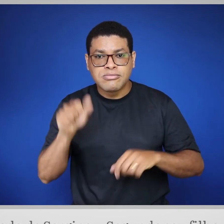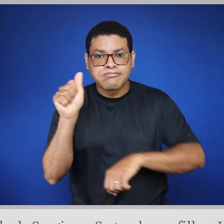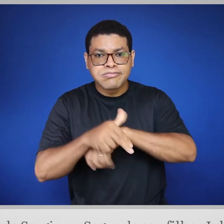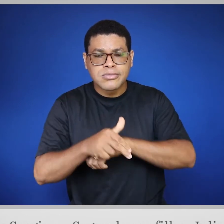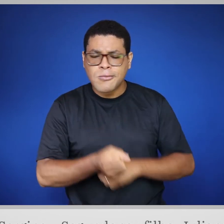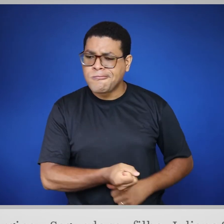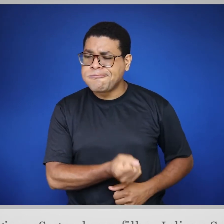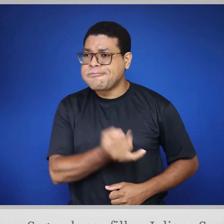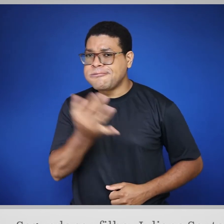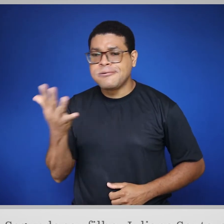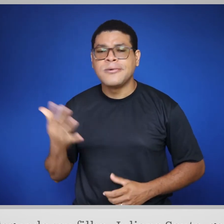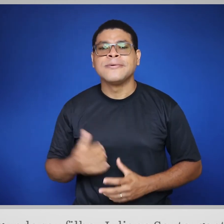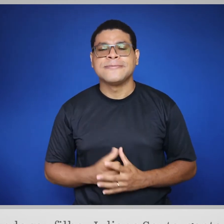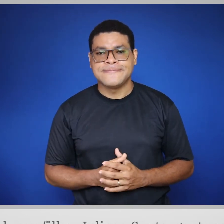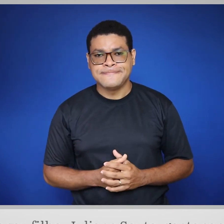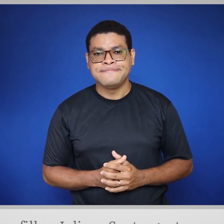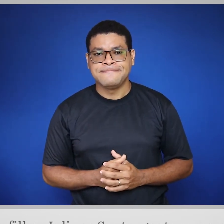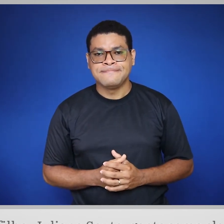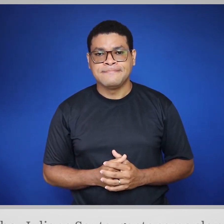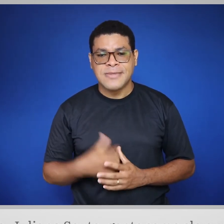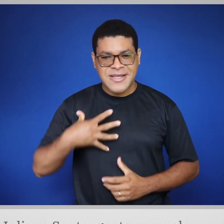de Sergipe.